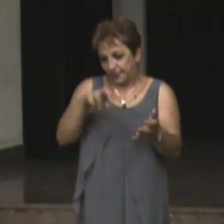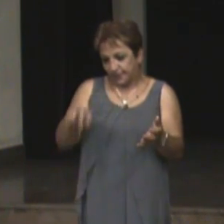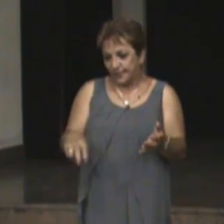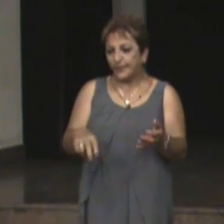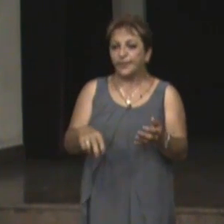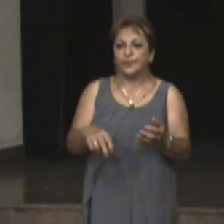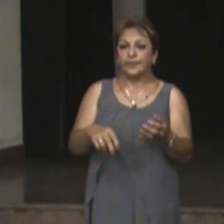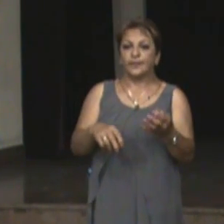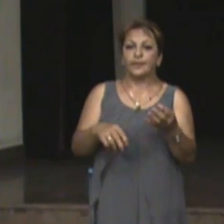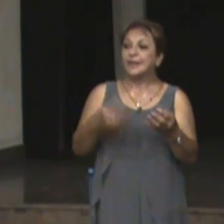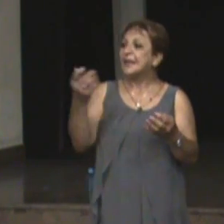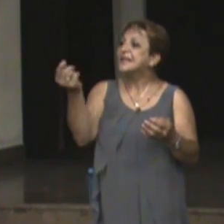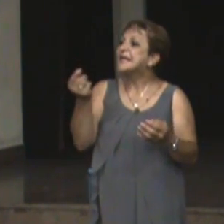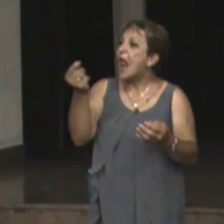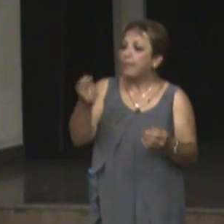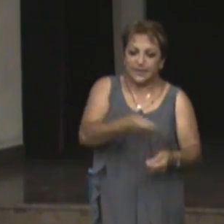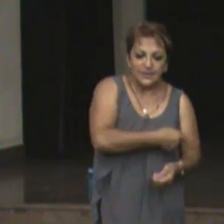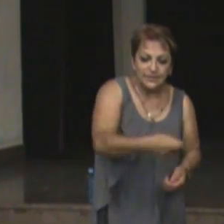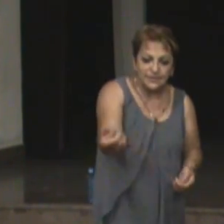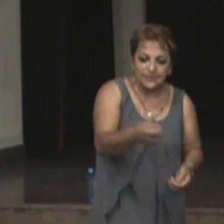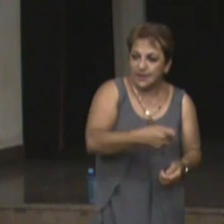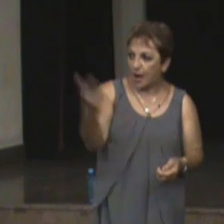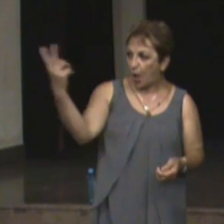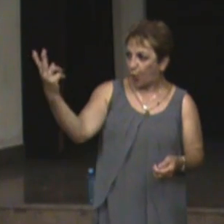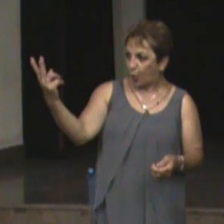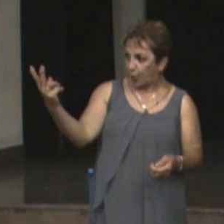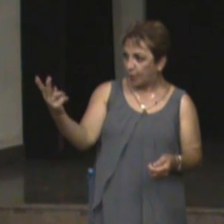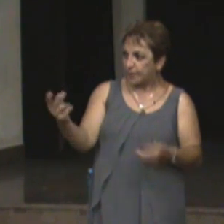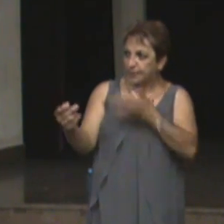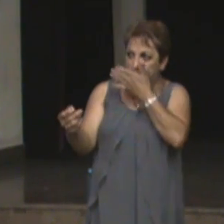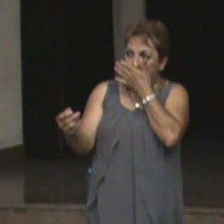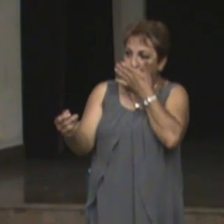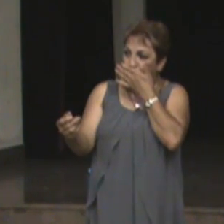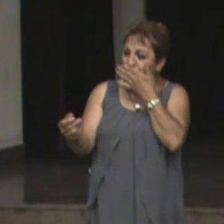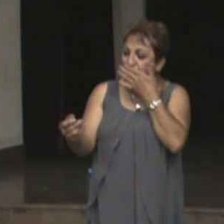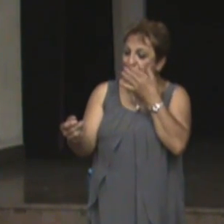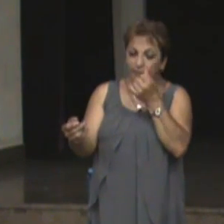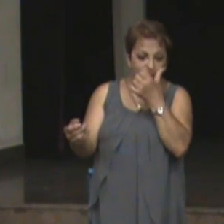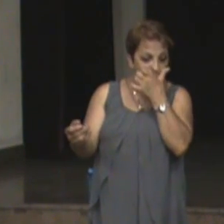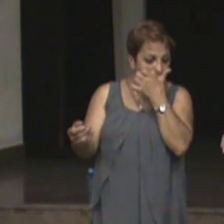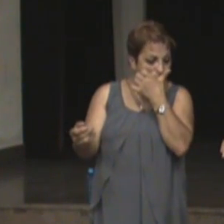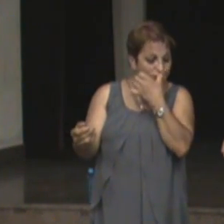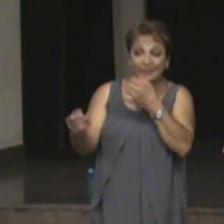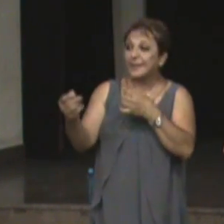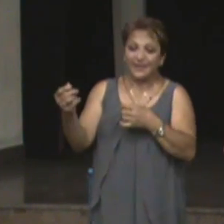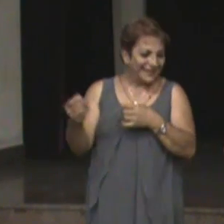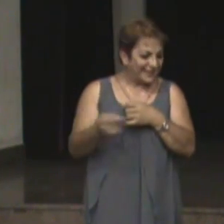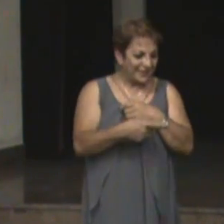Սերմ ցանելու երկու տարբերակ կա։ Կամ կարելի է սերմը հատիկ-հատիկ դնել հողի մեջ,